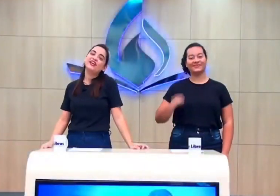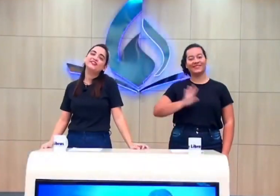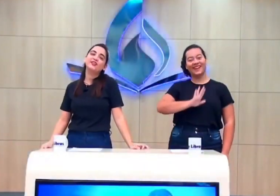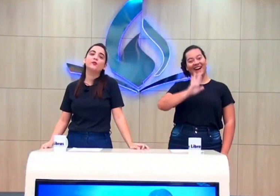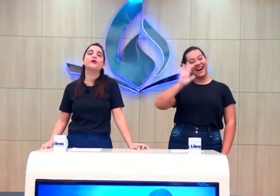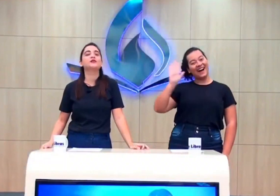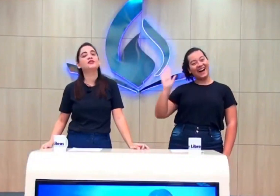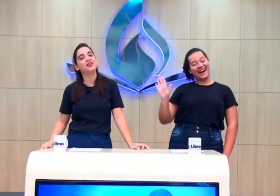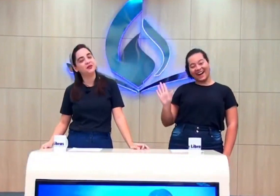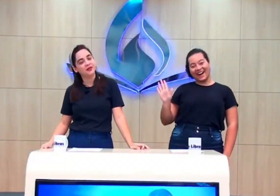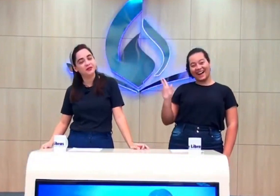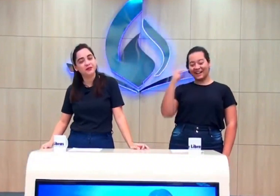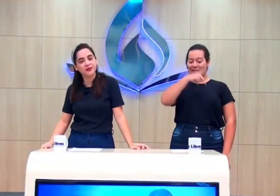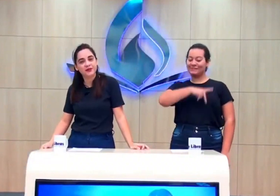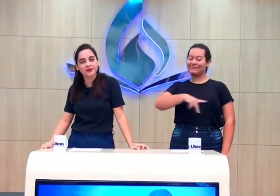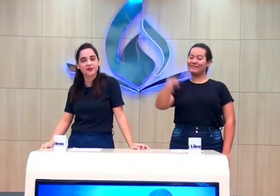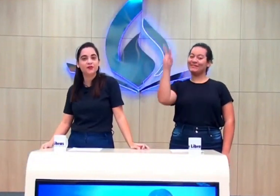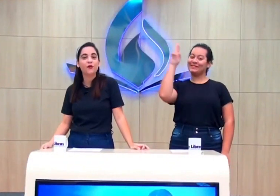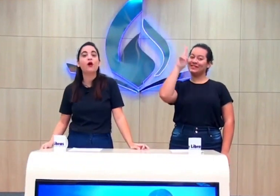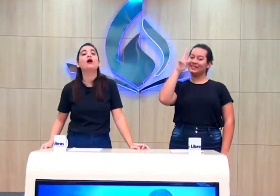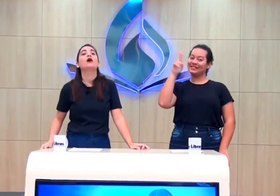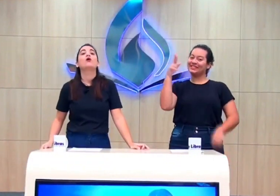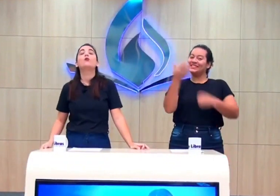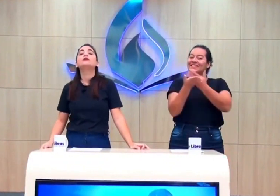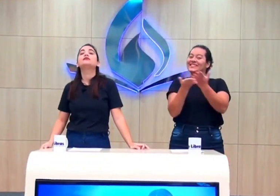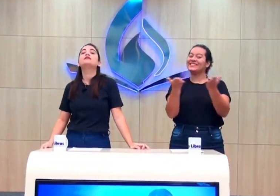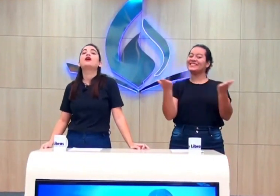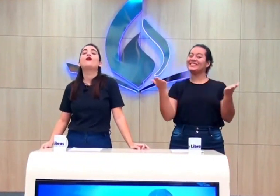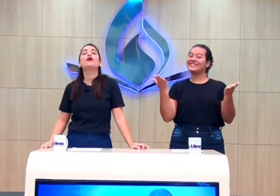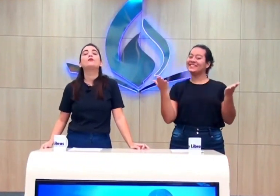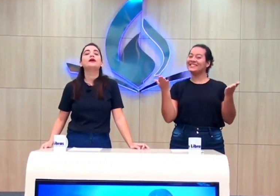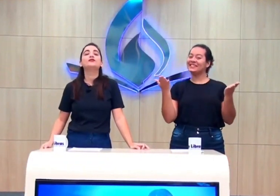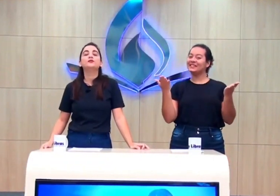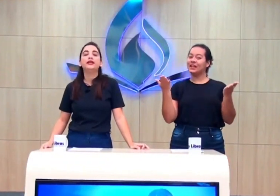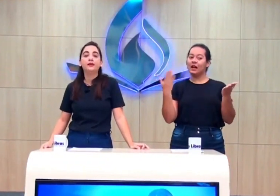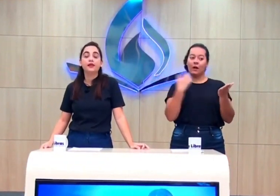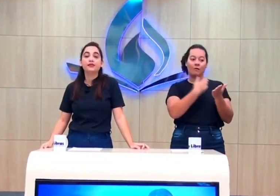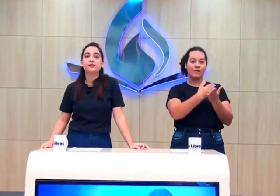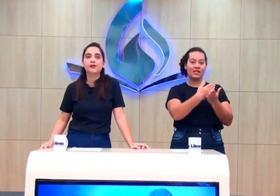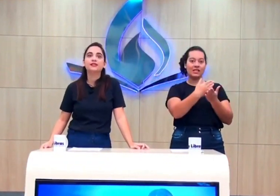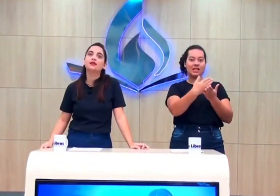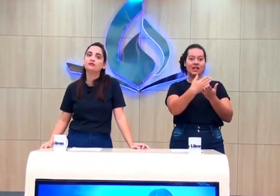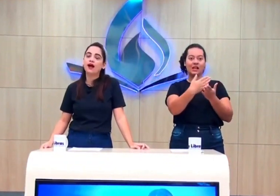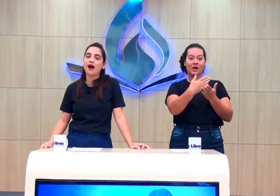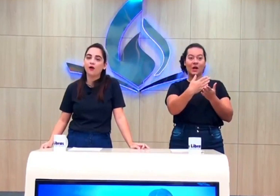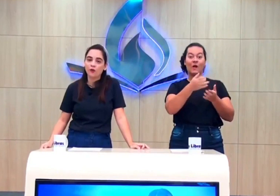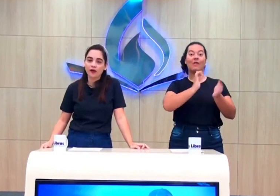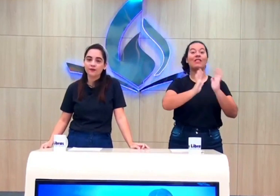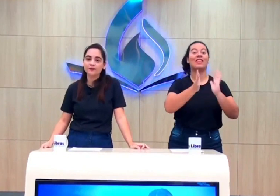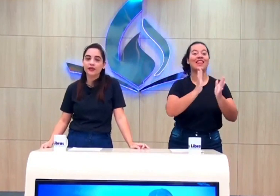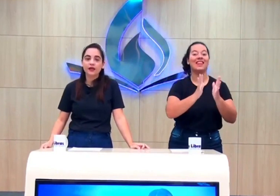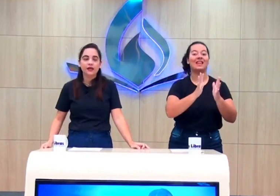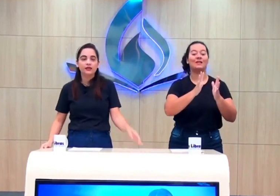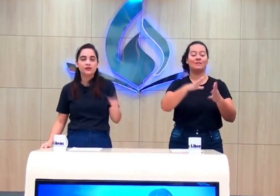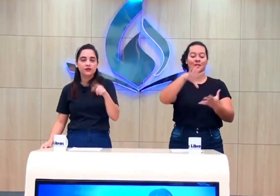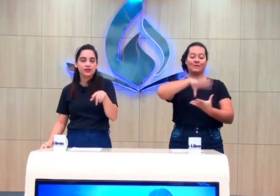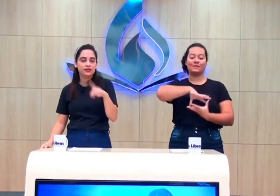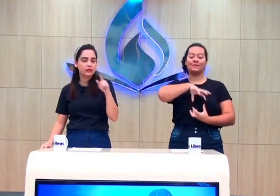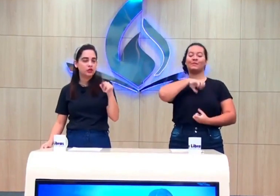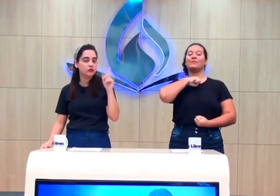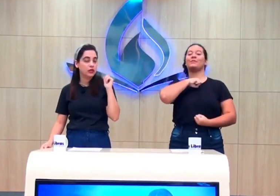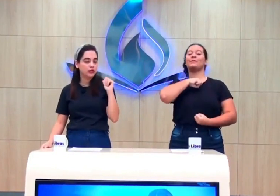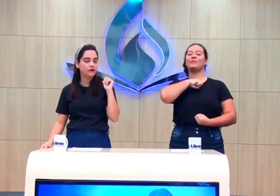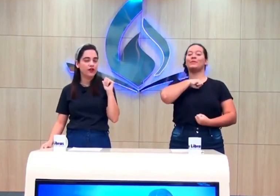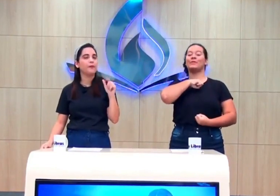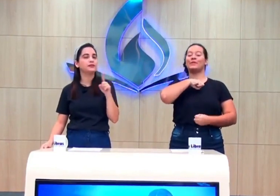Oi, gente, paz do Senhor a todos. Começando agora mais um Libras, Expressão da Alma. E se